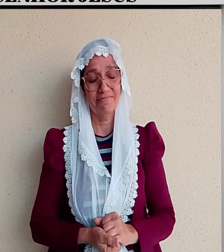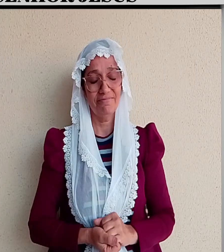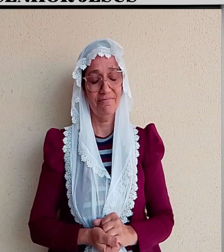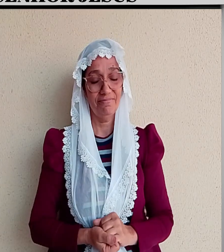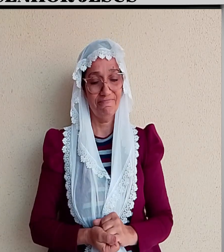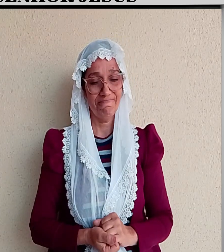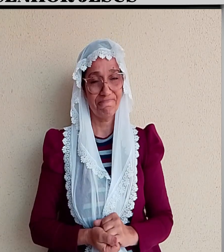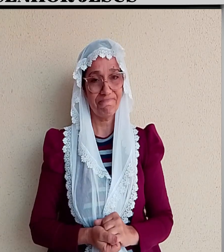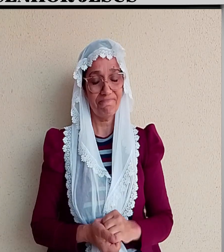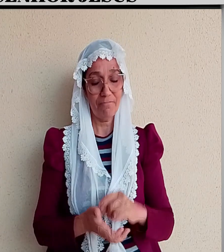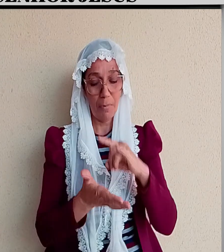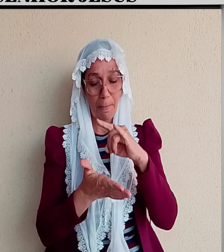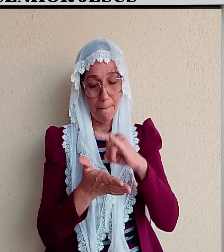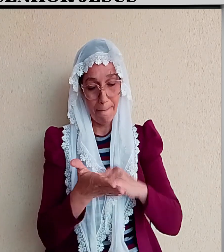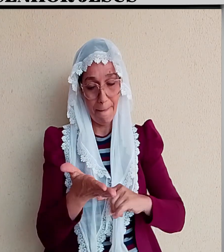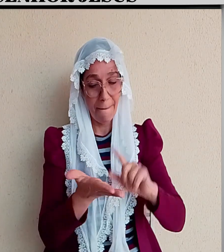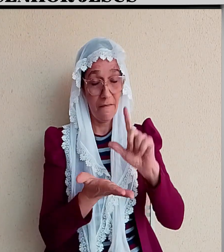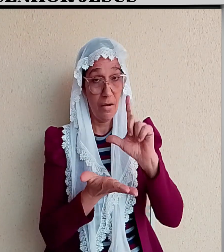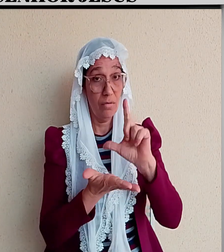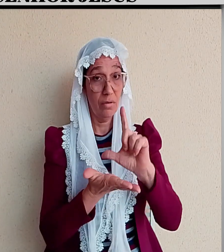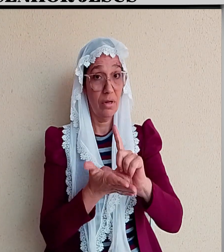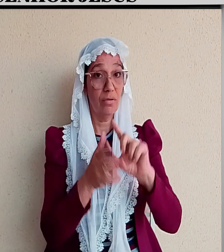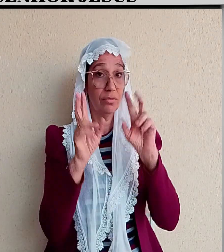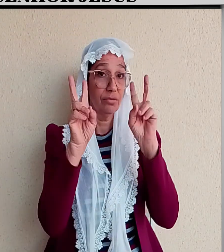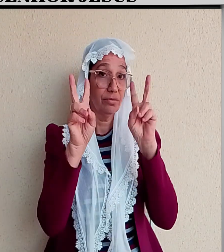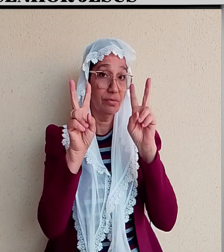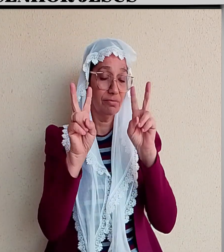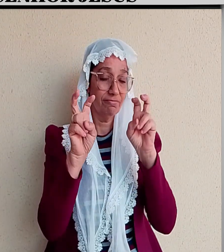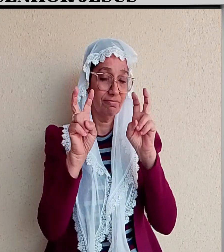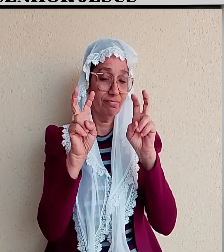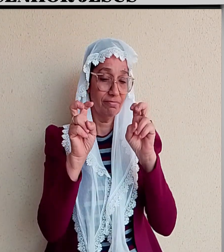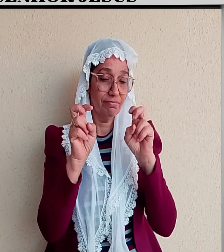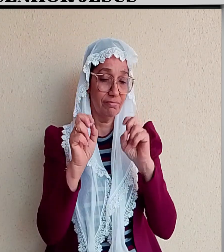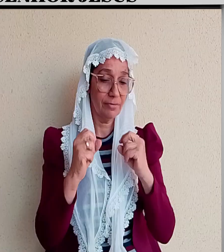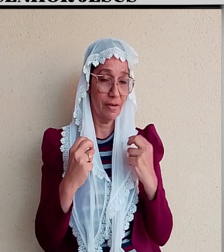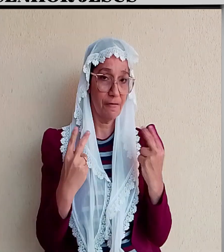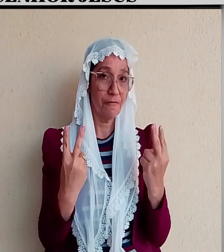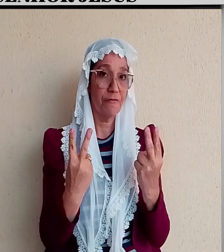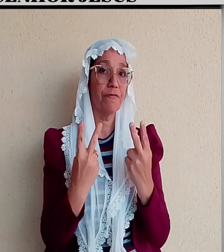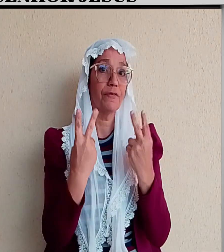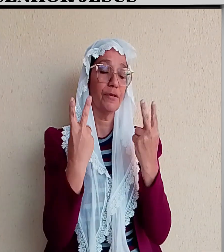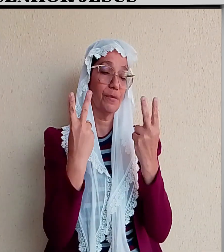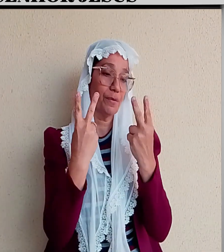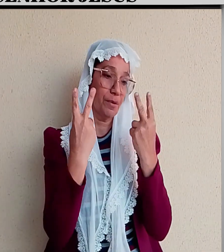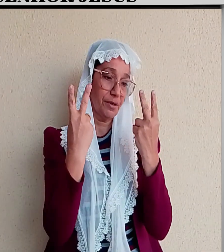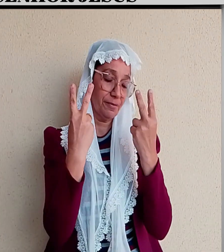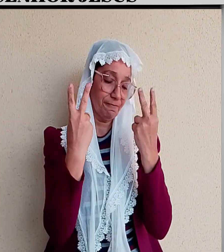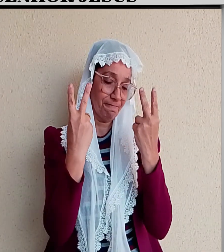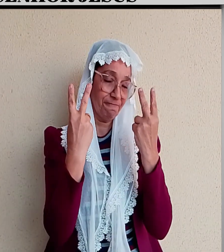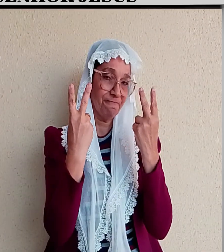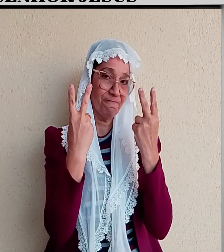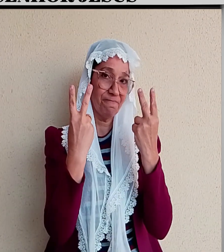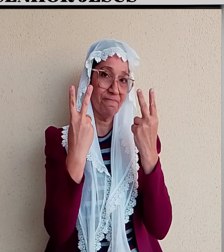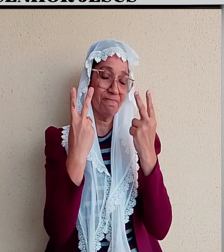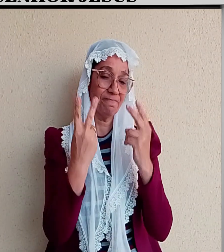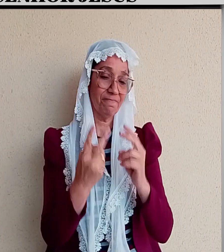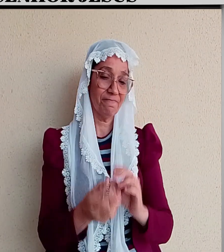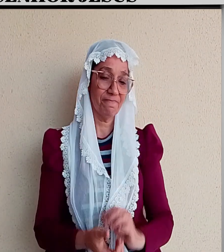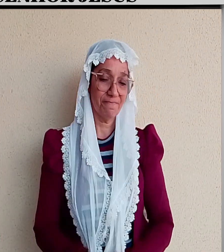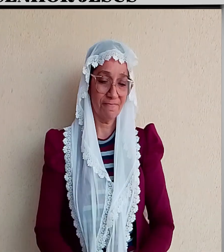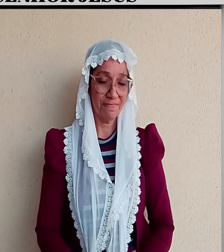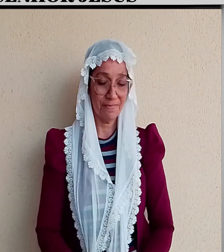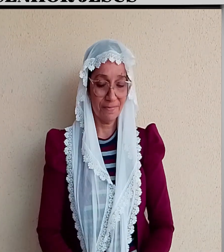Aleluia, Jesus. O laudo da vitória está sendo impressa e o Senhor diz: é a última etapa. Glória